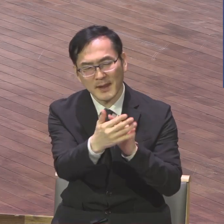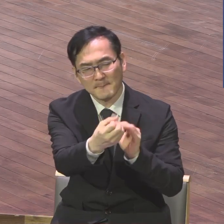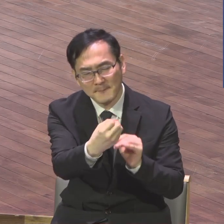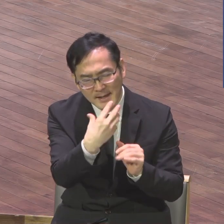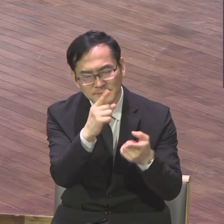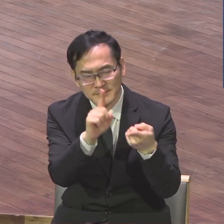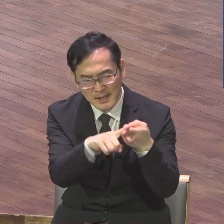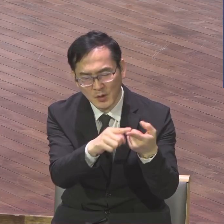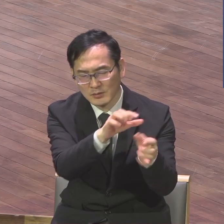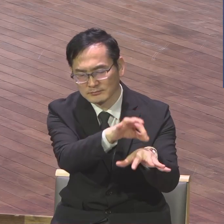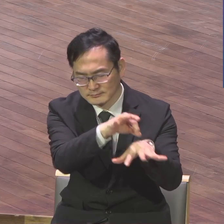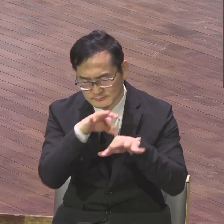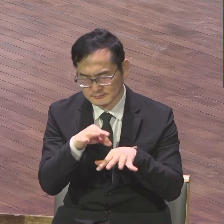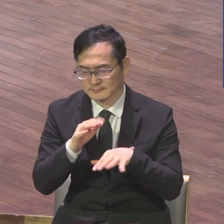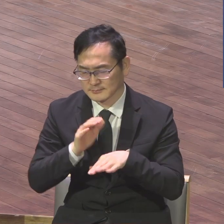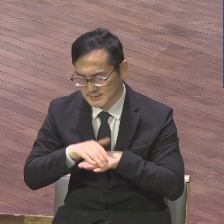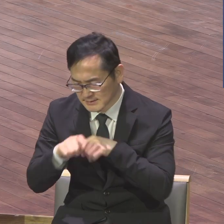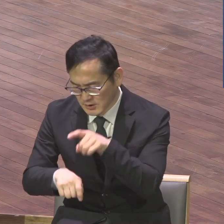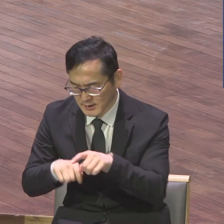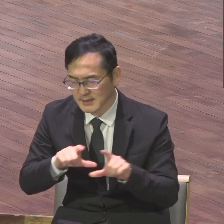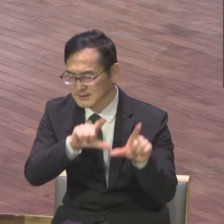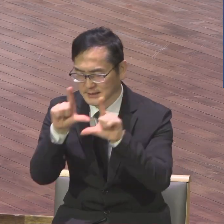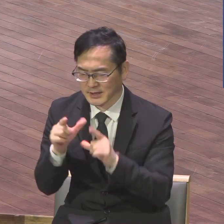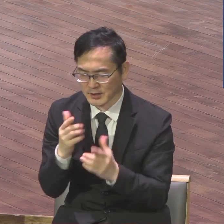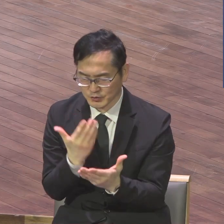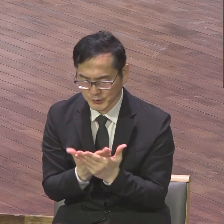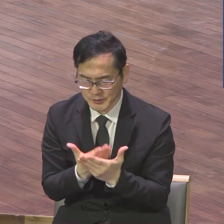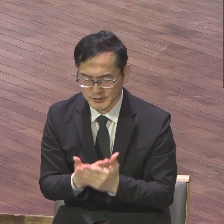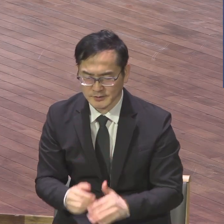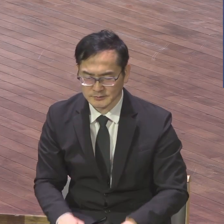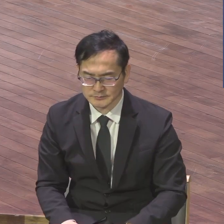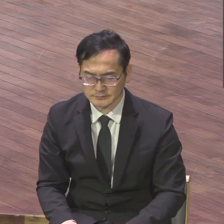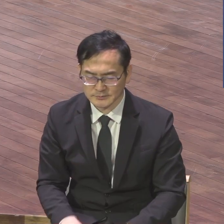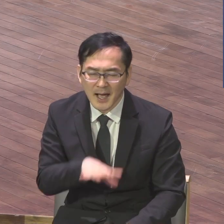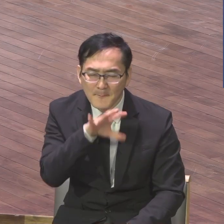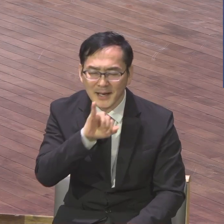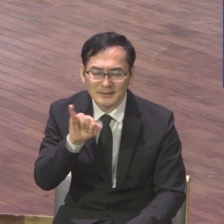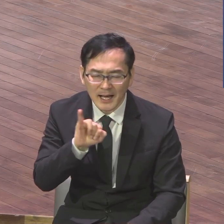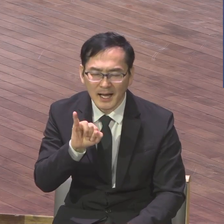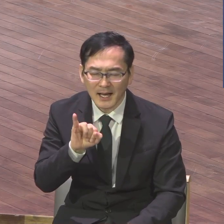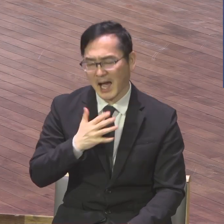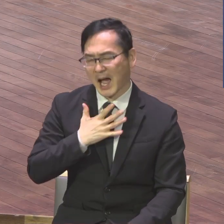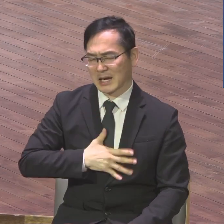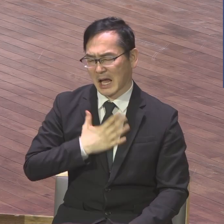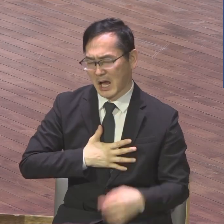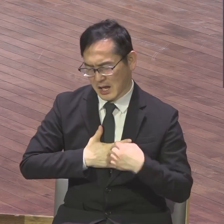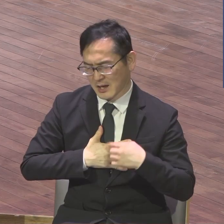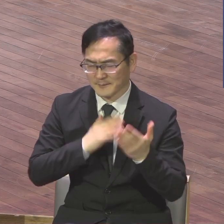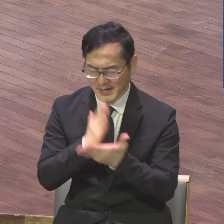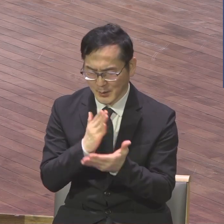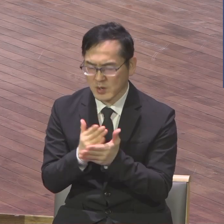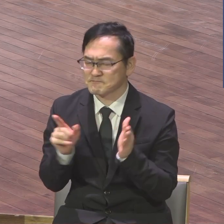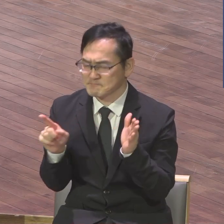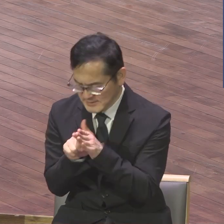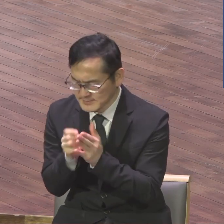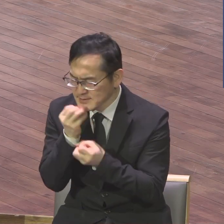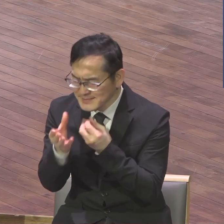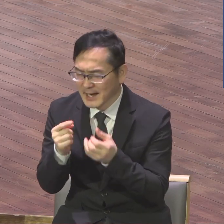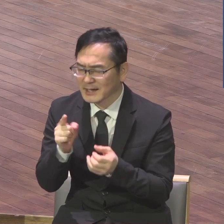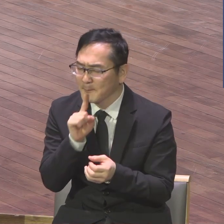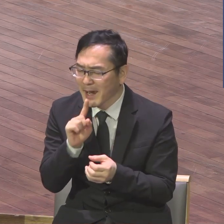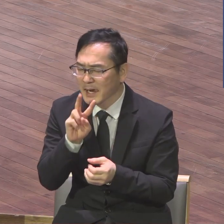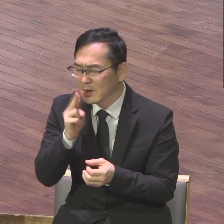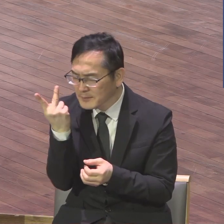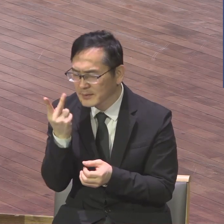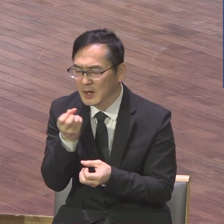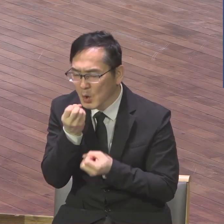실감나는 삶을 살게 하여 주옵소서. 마르다처럼 아는 신앙이 아니라 믿는 신앙으로 변화되는 이 아침